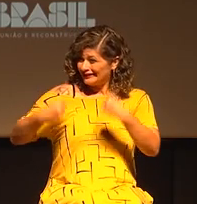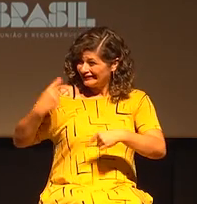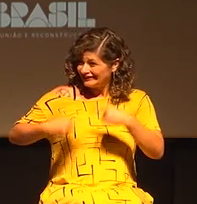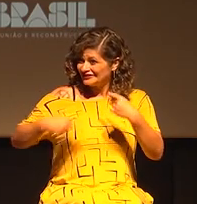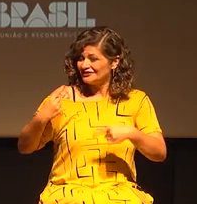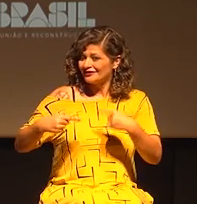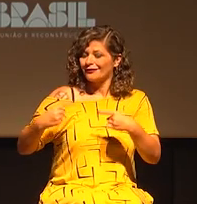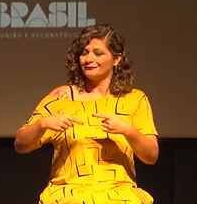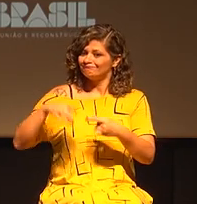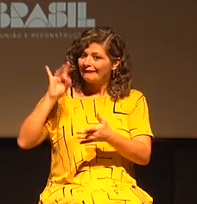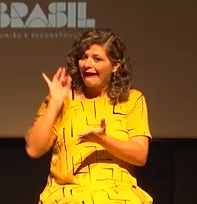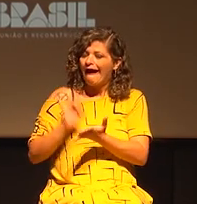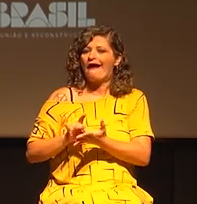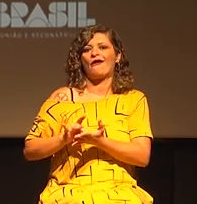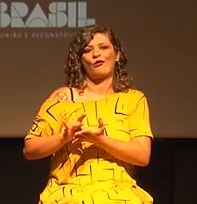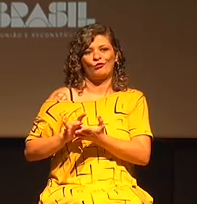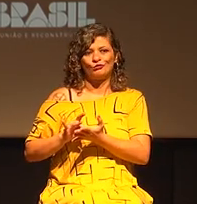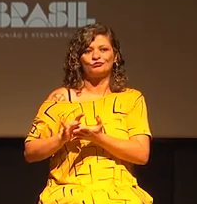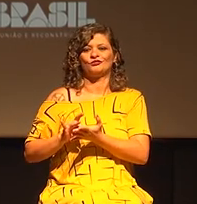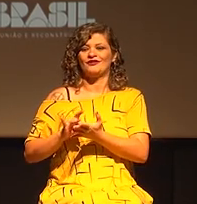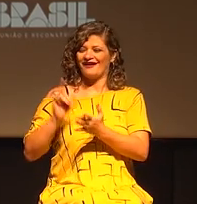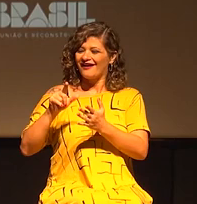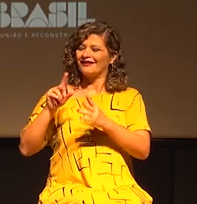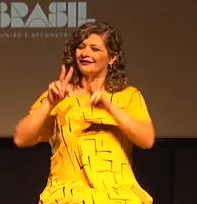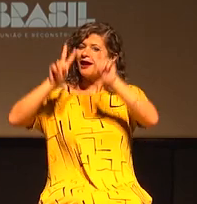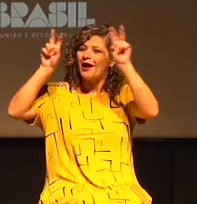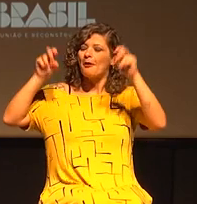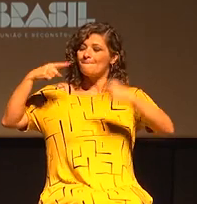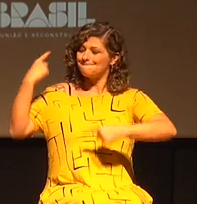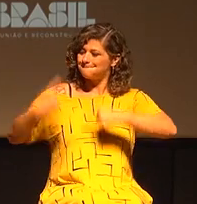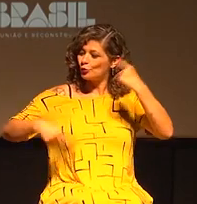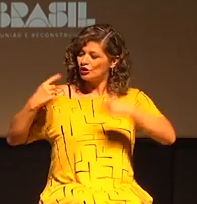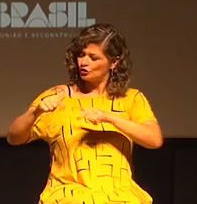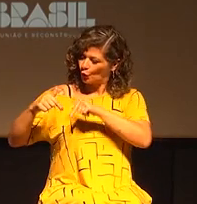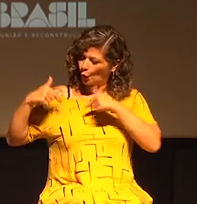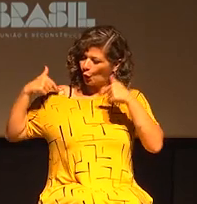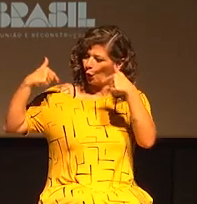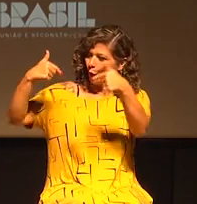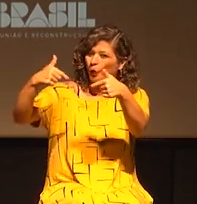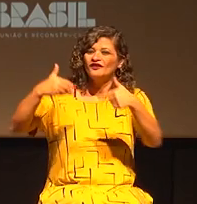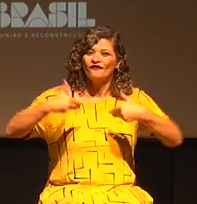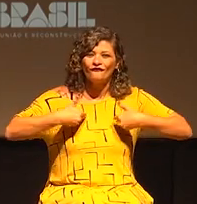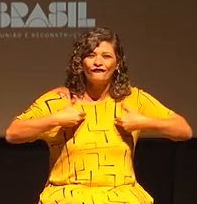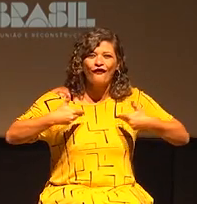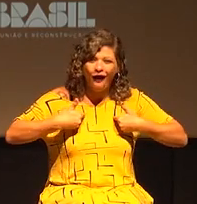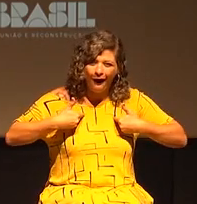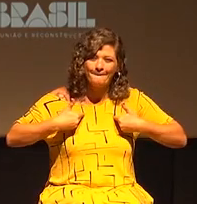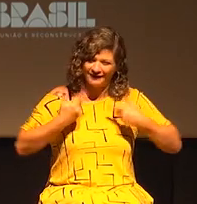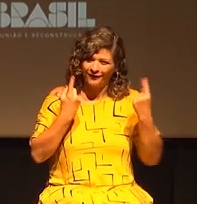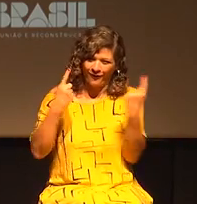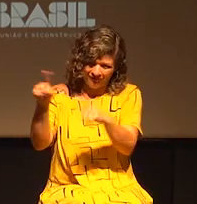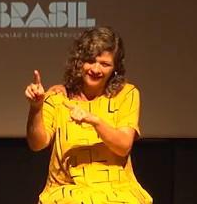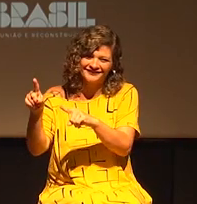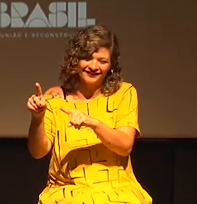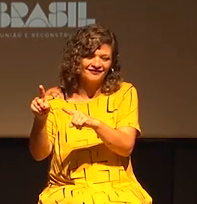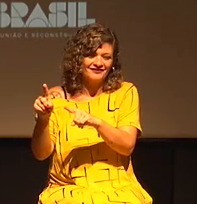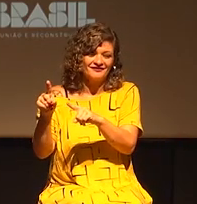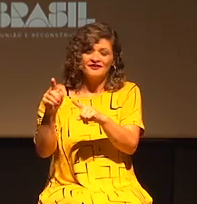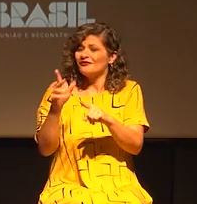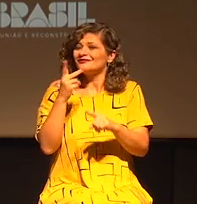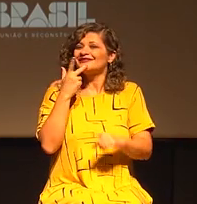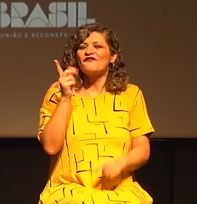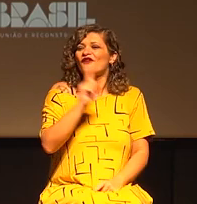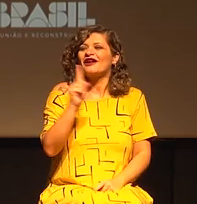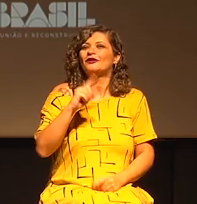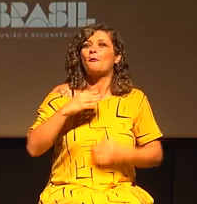muito real na política de combate à fome que é o básico do básico né o combate à fome Você não tá nem